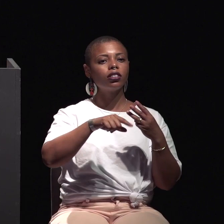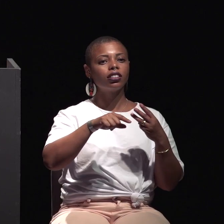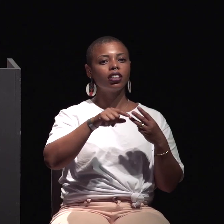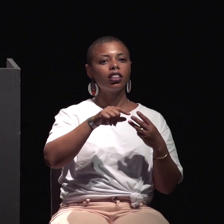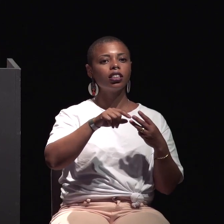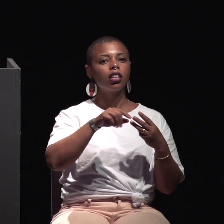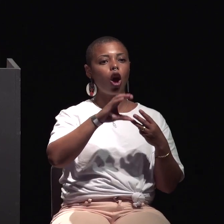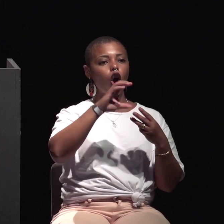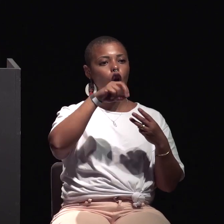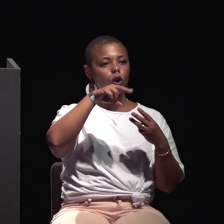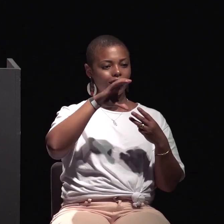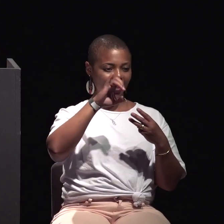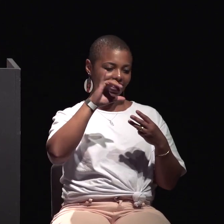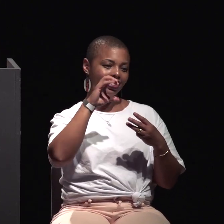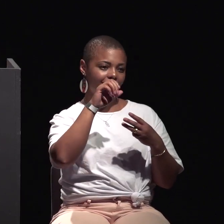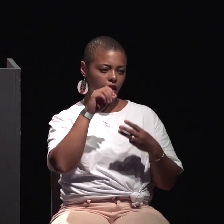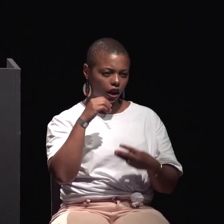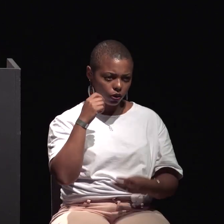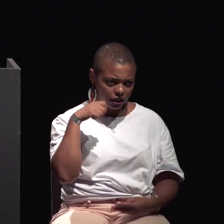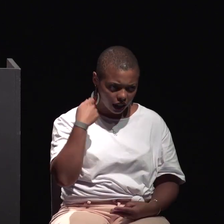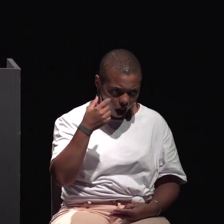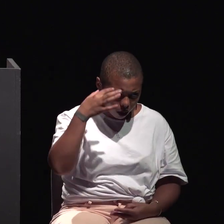Evaristo e o seu Olhos d'Água,